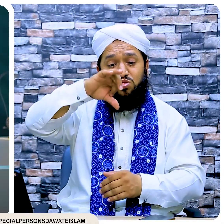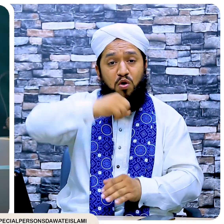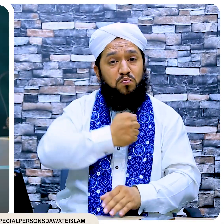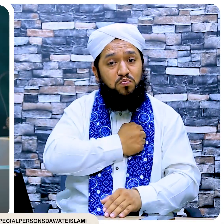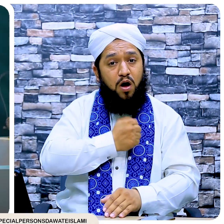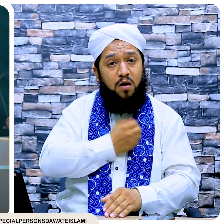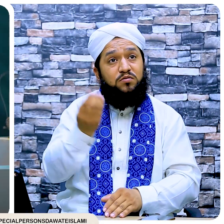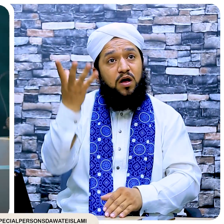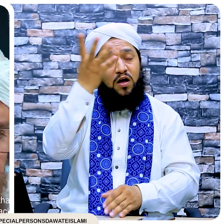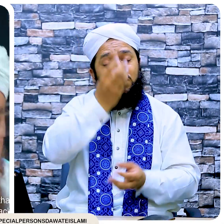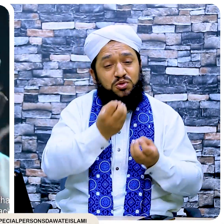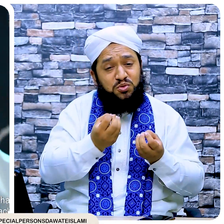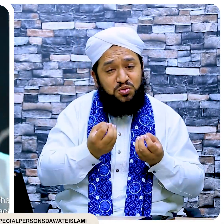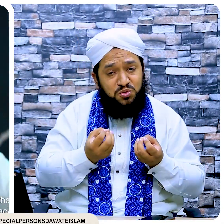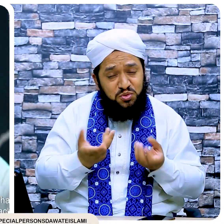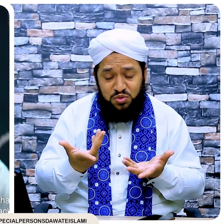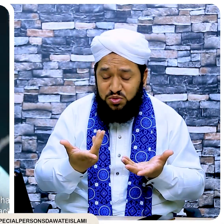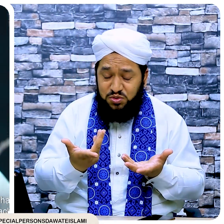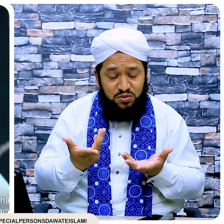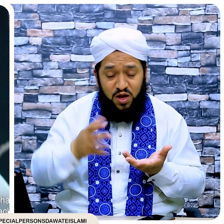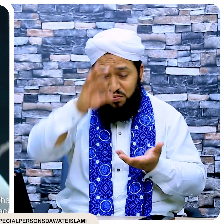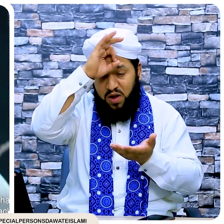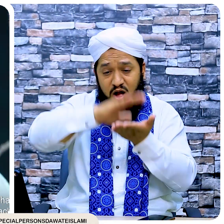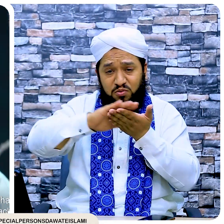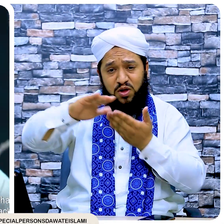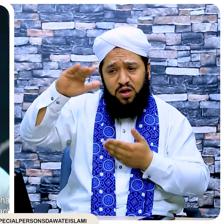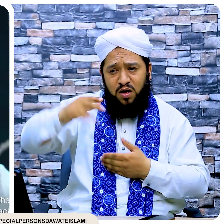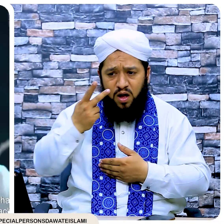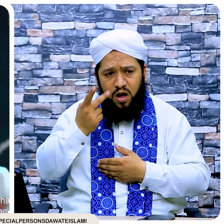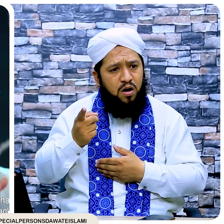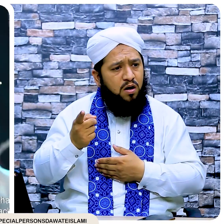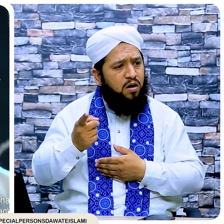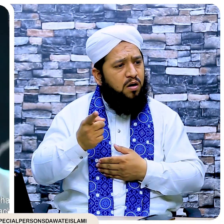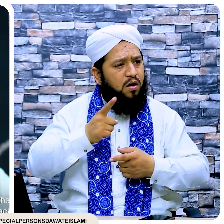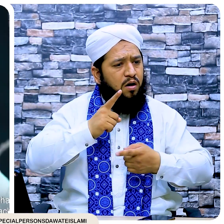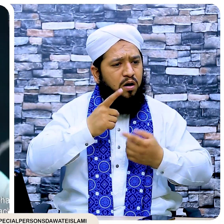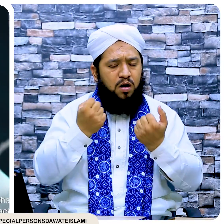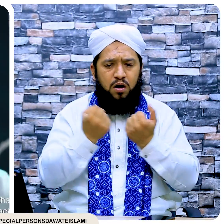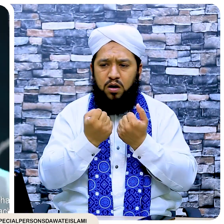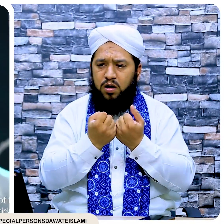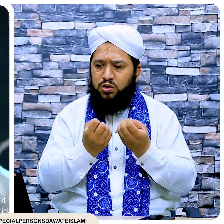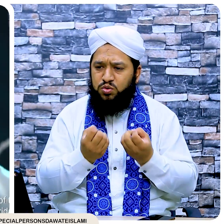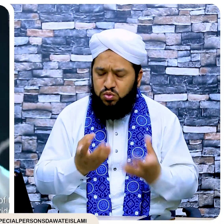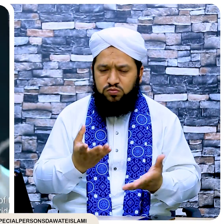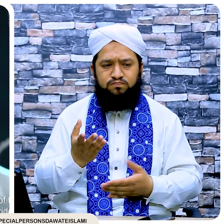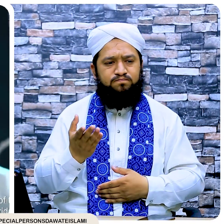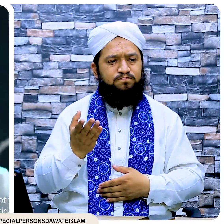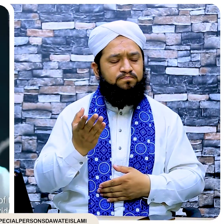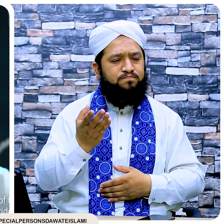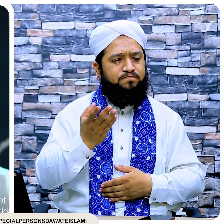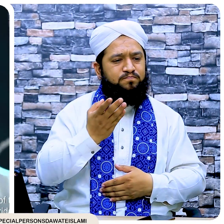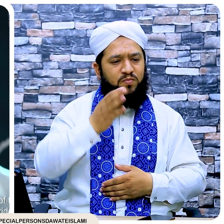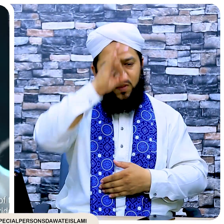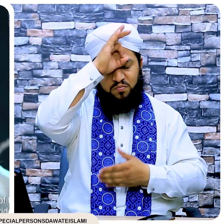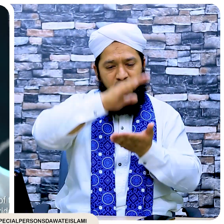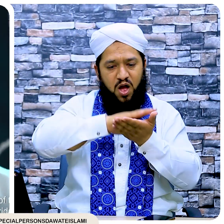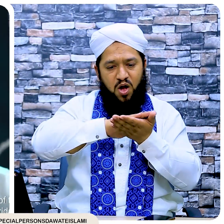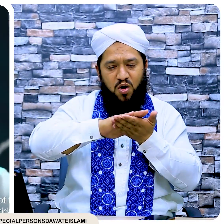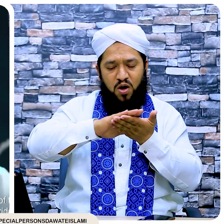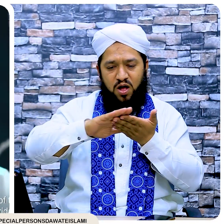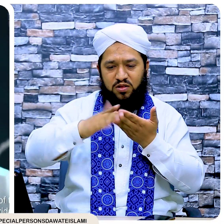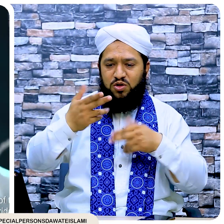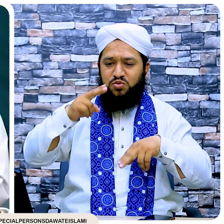محرم الحرام کا دن آ گیا۔ جب امام حسین رضی اللہ تعالیٰ عنہ نے یہ دیکھا کہ اب یہ بالکل حملے کی تیاری میں ہے، تو اب امام حسین نے، کیونکہ ایک